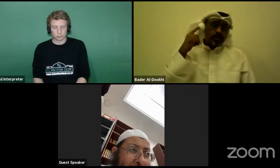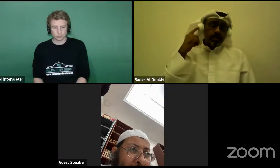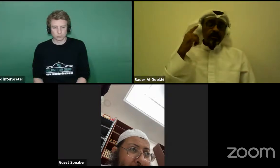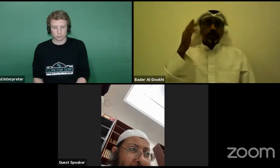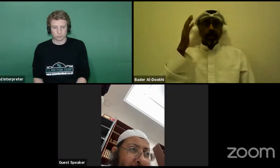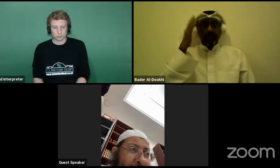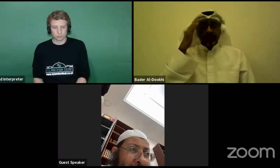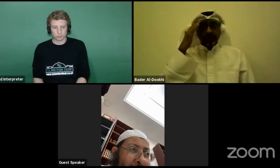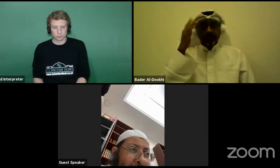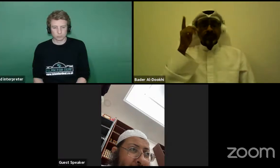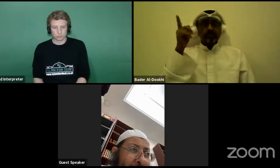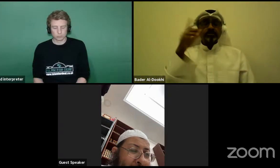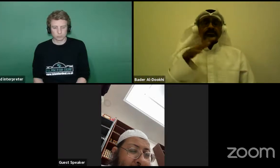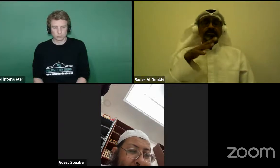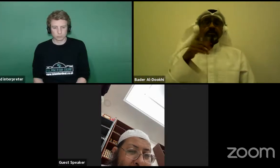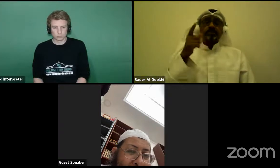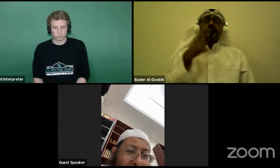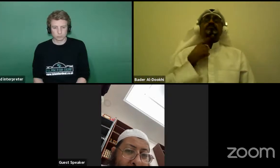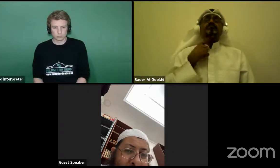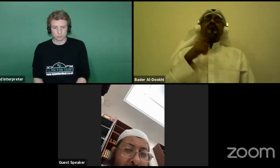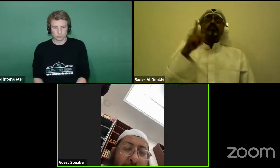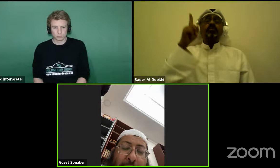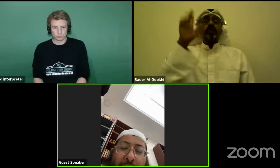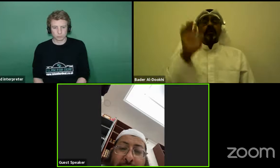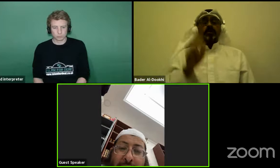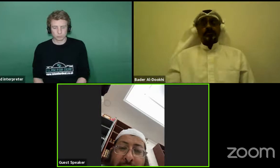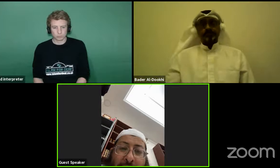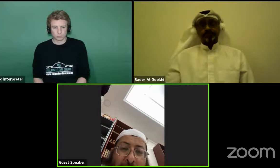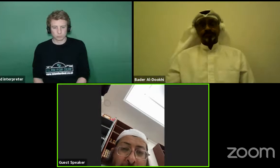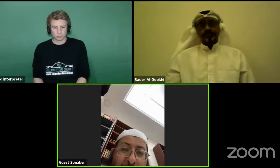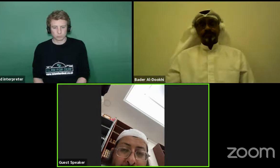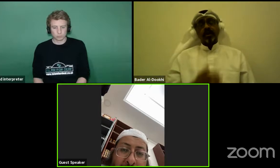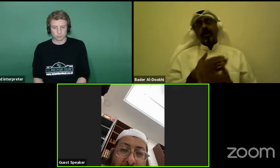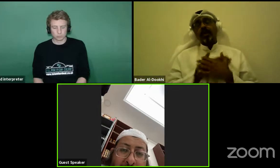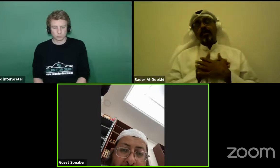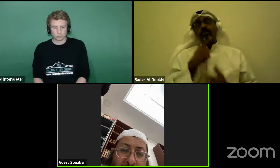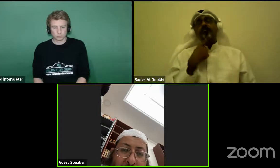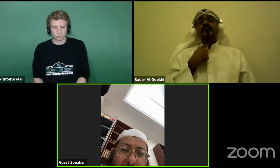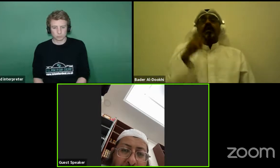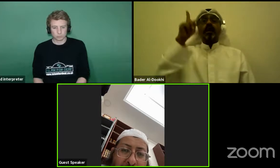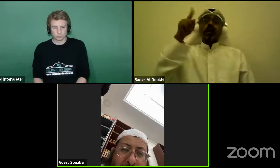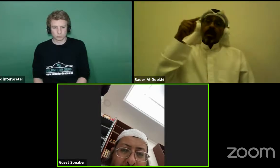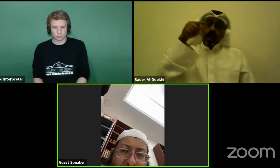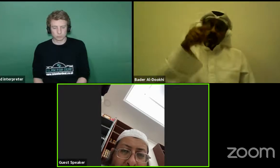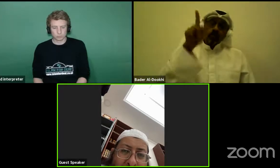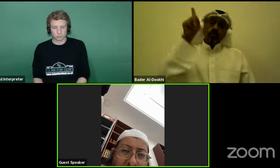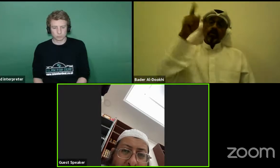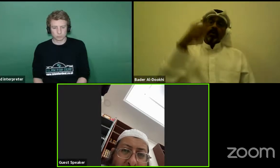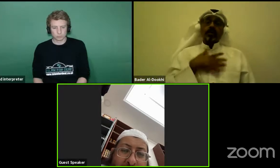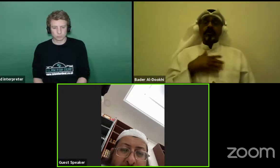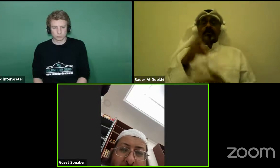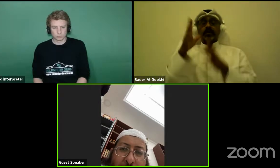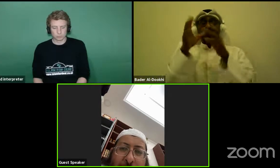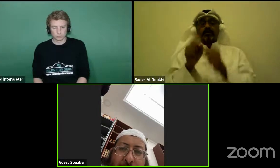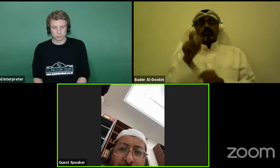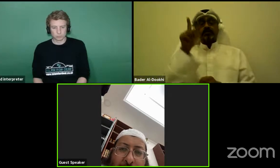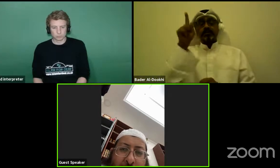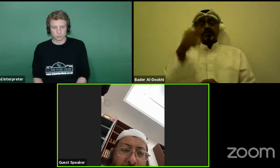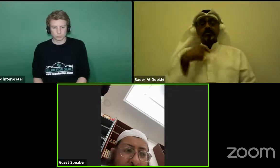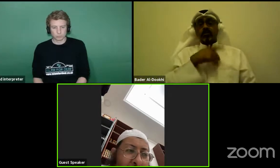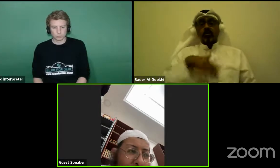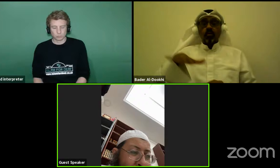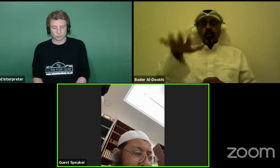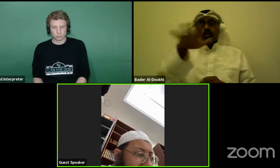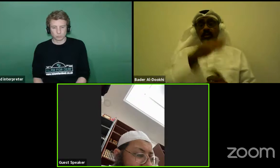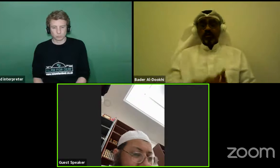اعلموا شيخنا أنني أحبكم في الله. أحبك الله الذي أحببتنا من أجله وجعلنا جميعا